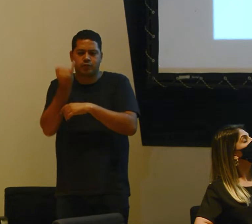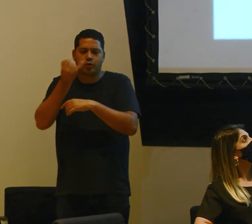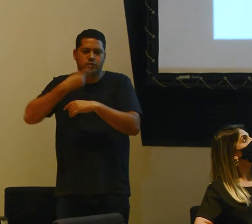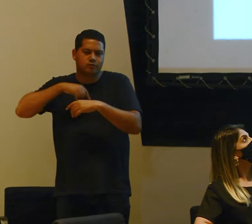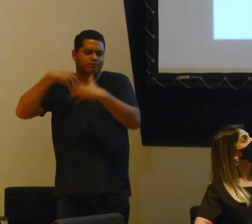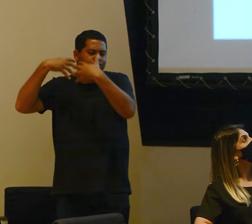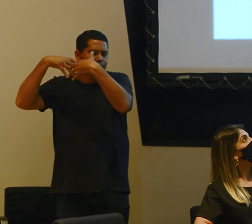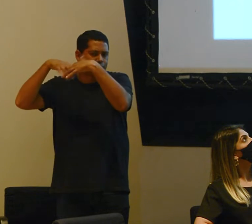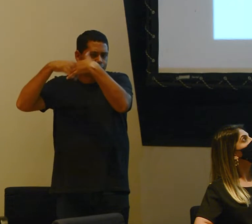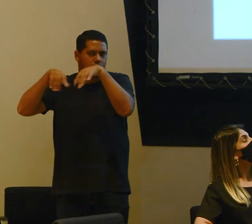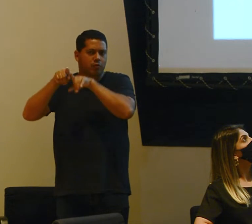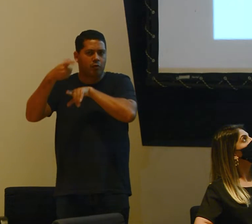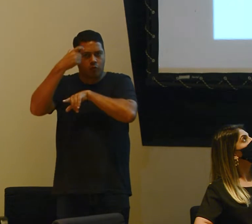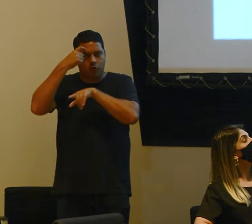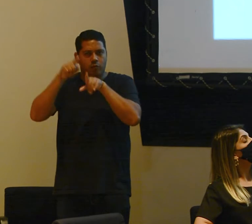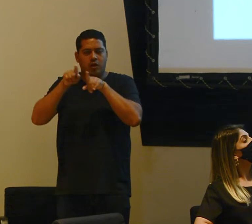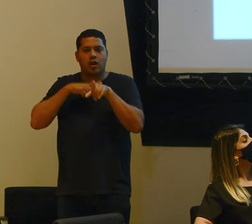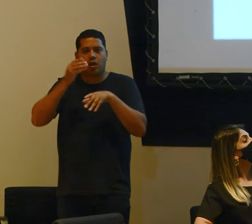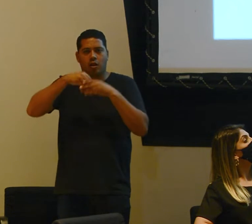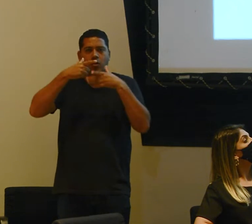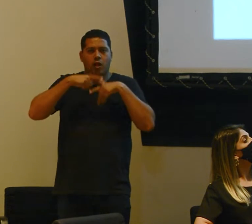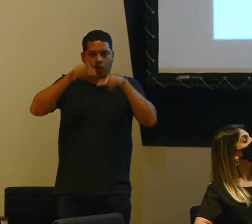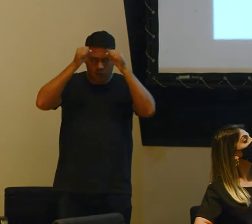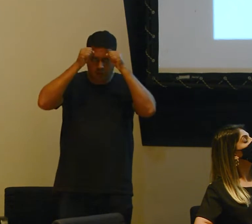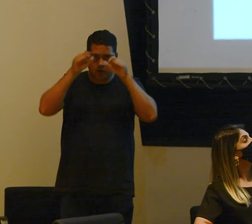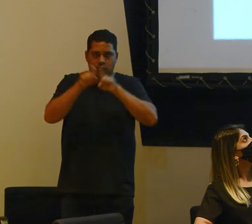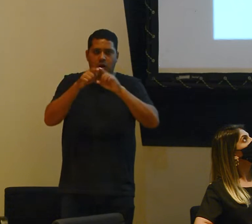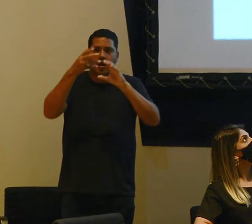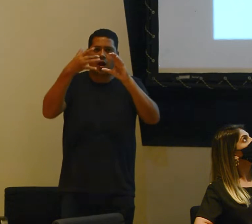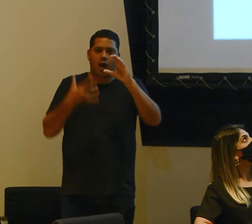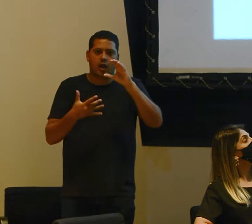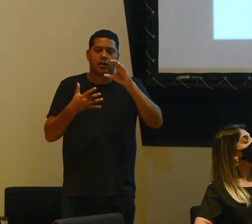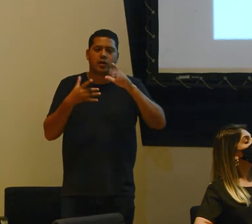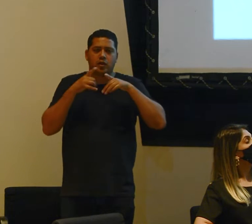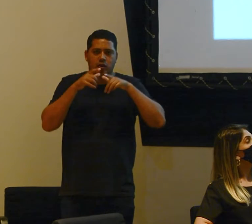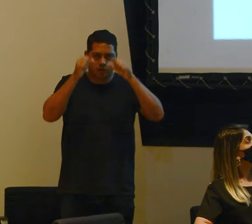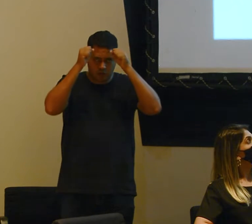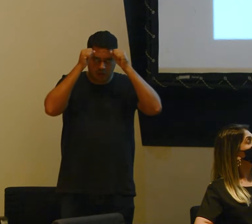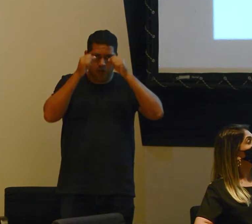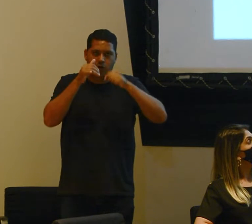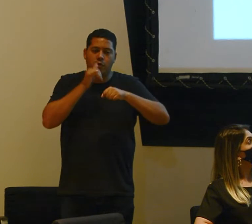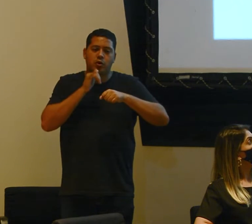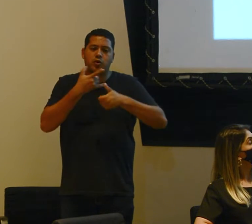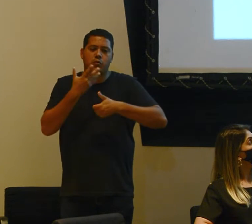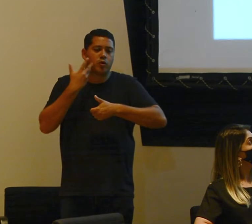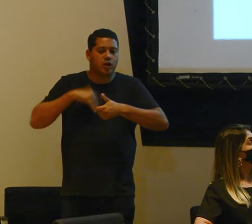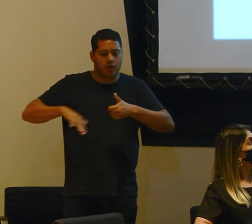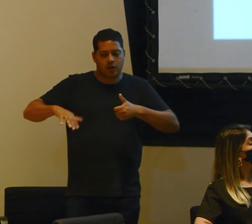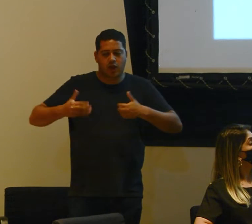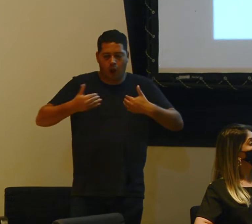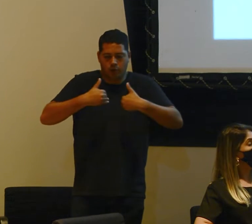cognitivas relacionadas à linguagem. Aspectos sociais. Crianças autistas, por exemplo, elas têm mais